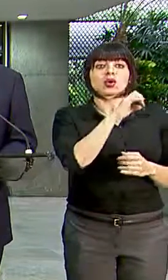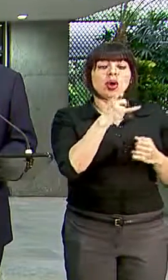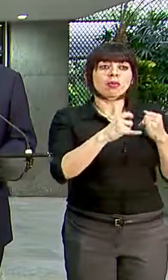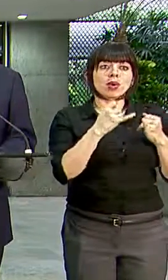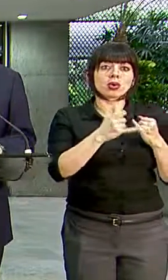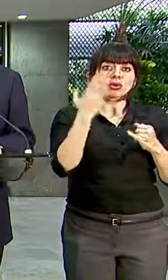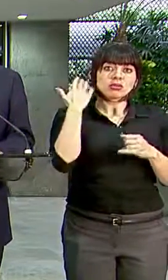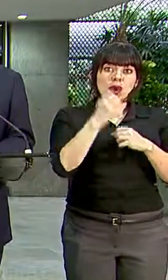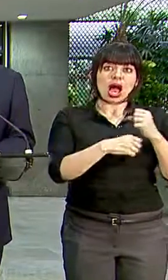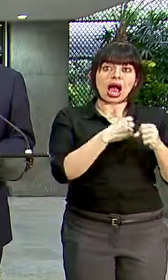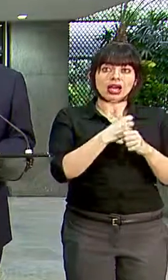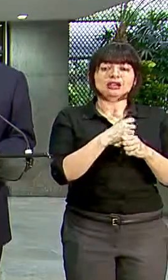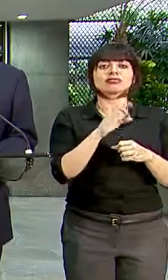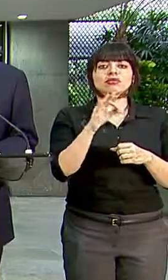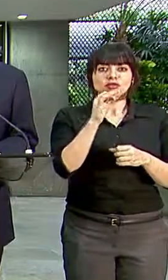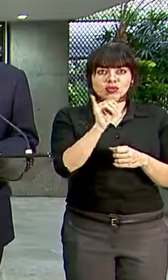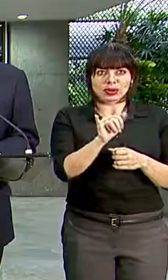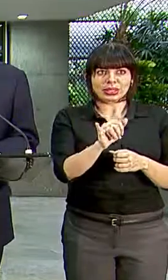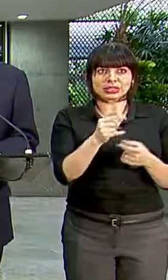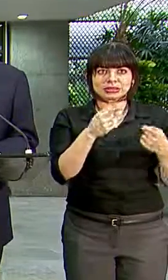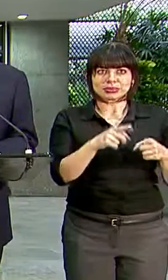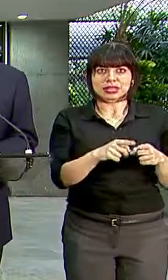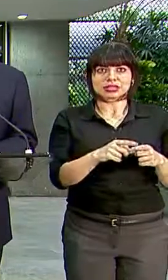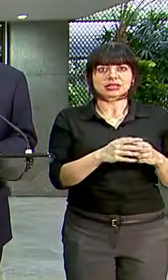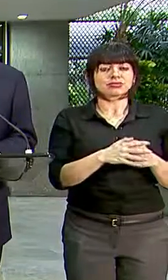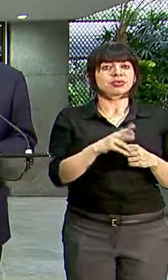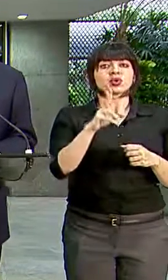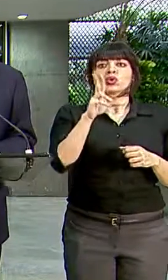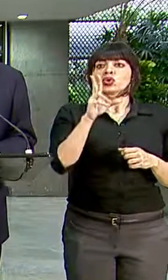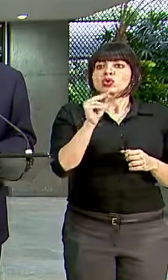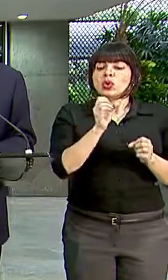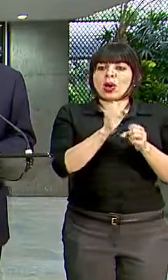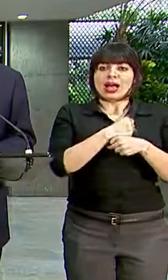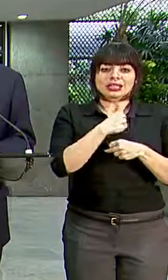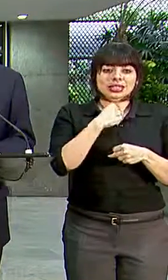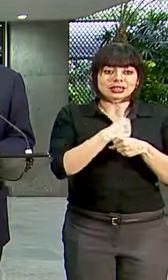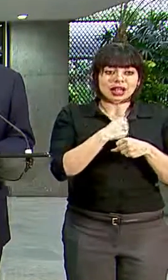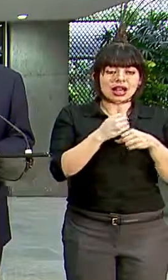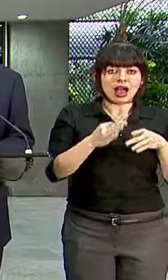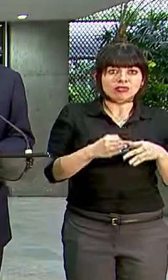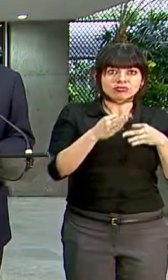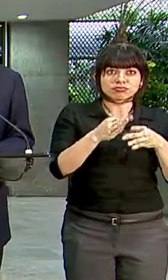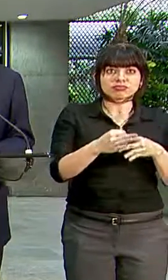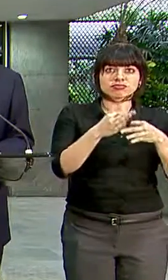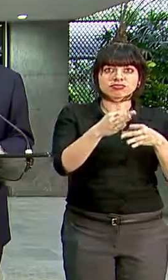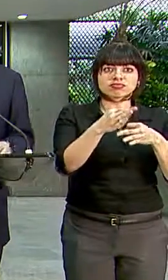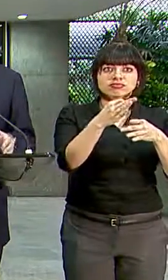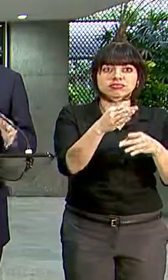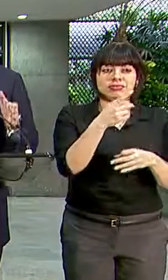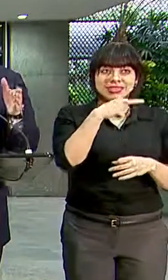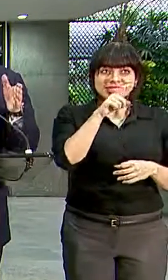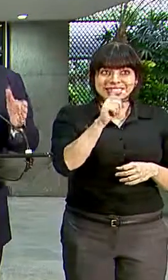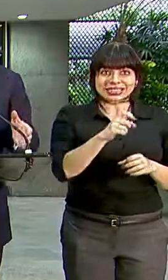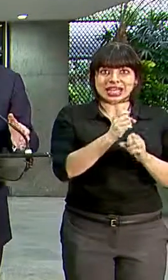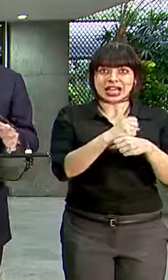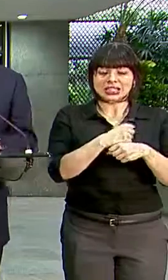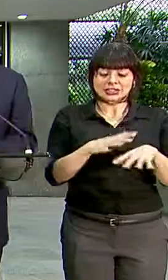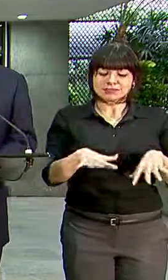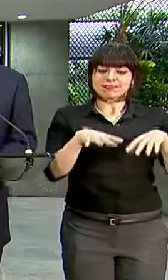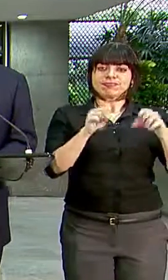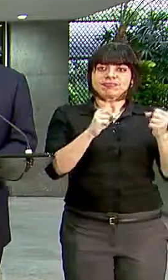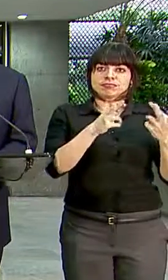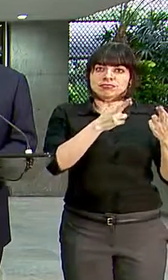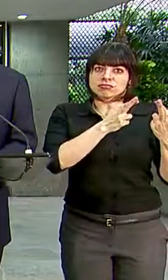últimos años fue justamente eso, fue no hacer las tareas pendientes, las que se necesitaban, y